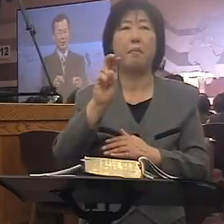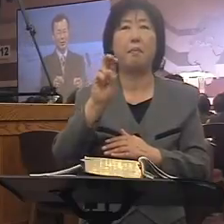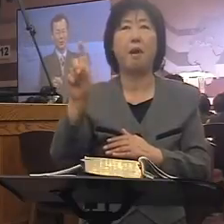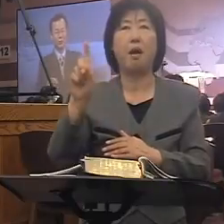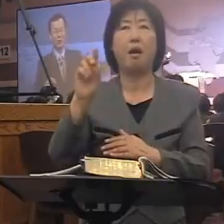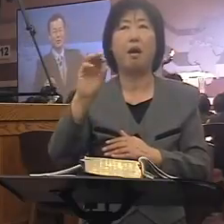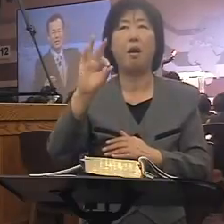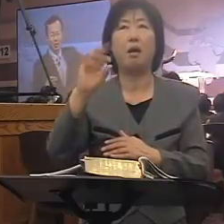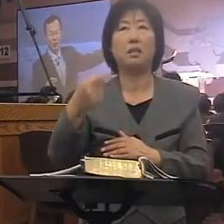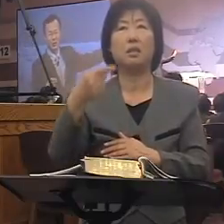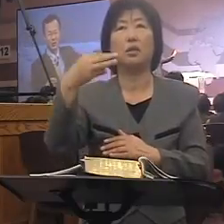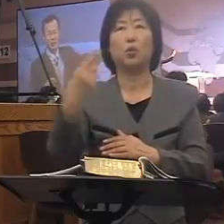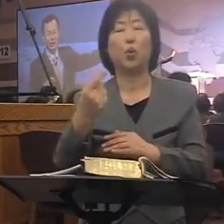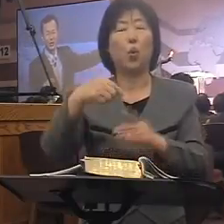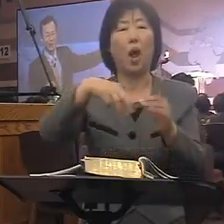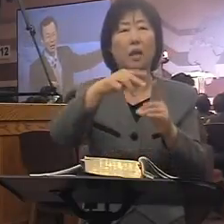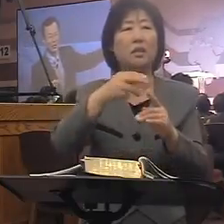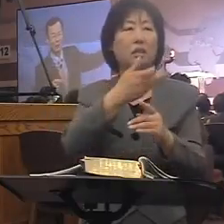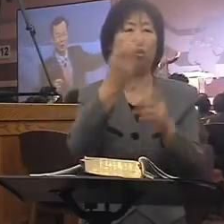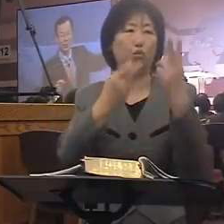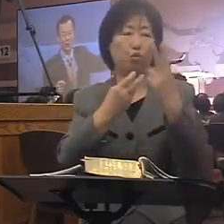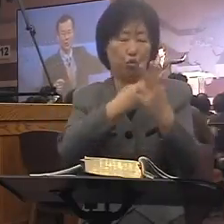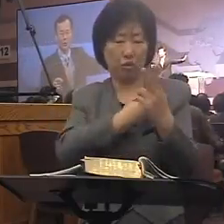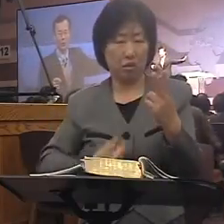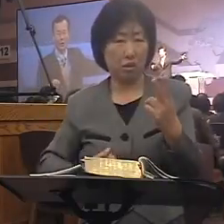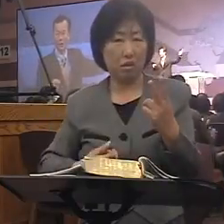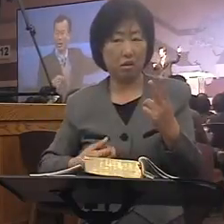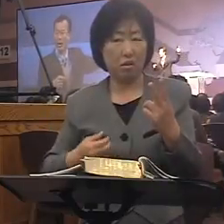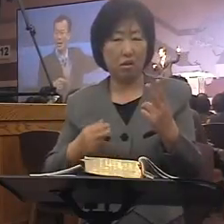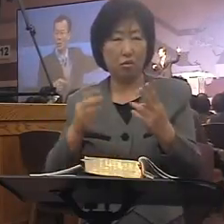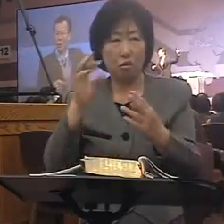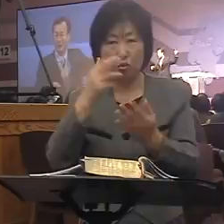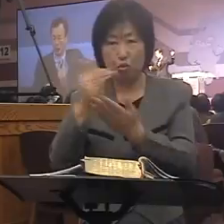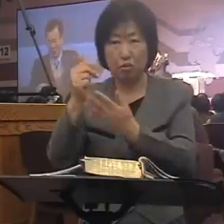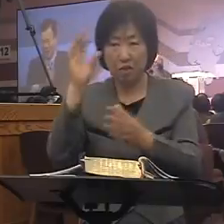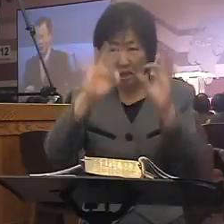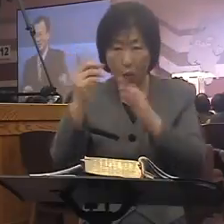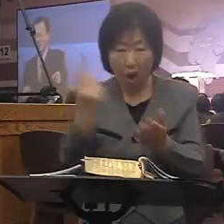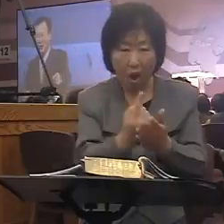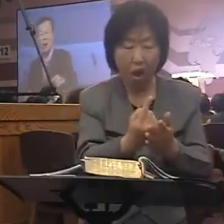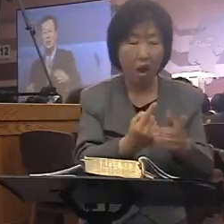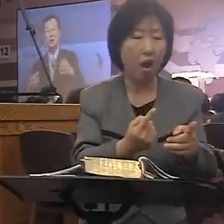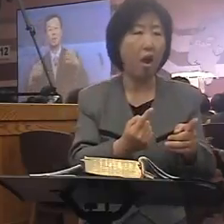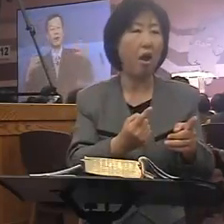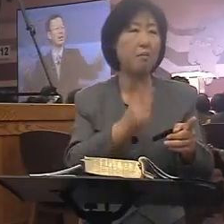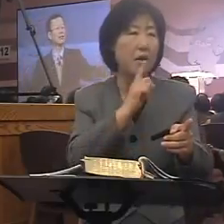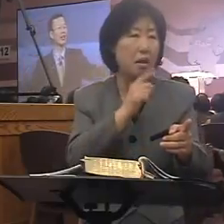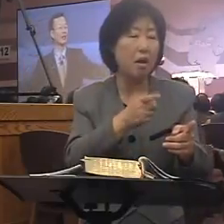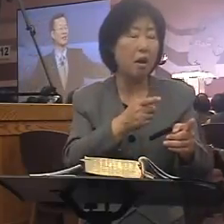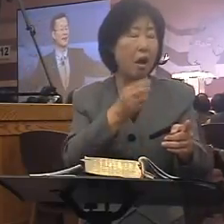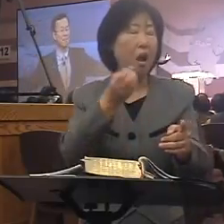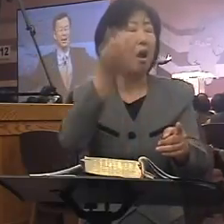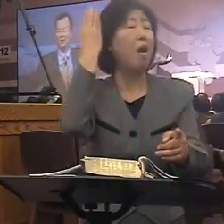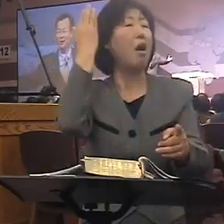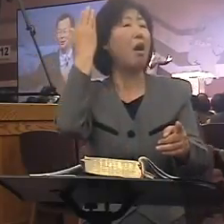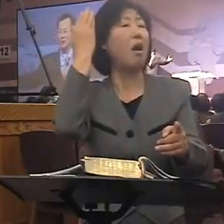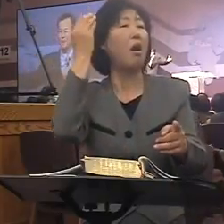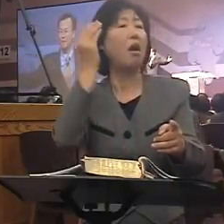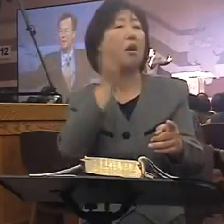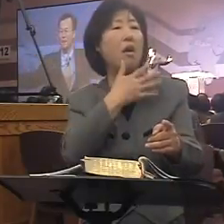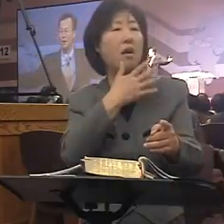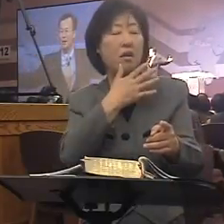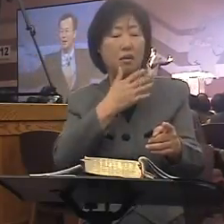신앙생활 하는 자들이었지만 주님을 잊고 있었습니다. 그의 말씀도 잊고 있었습니다. 그러나 주님이 찾아오셔서 surprised by the